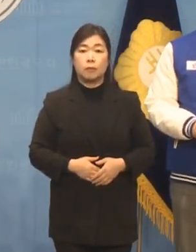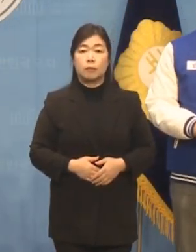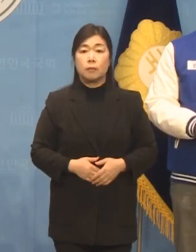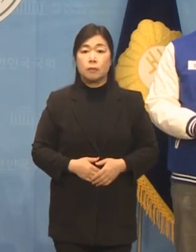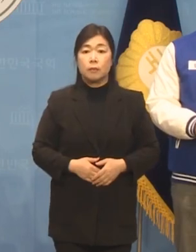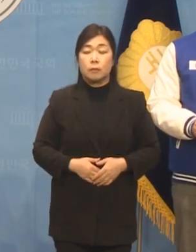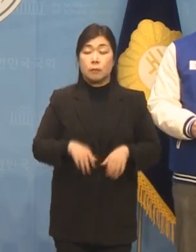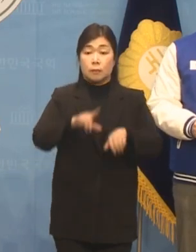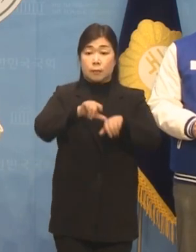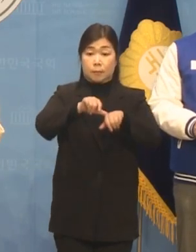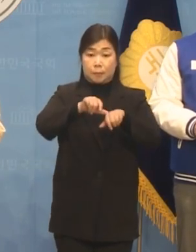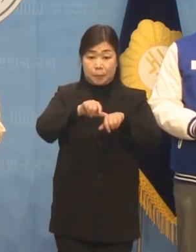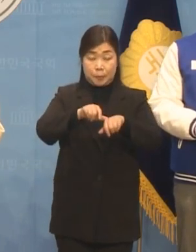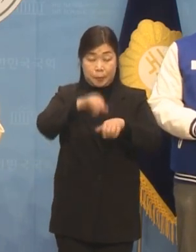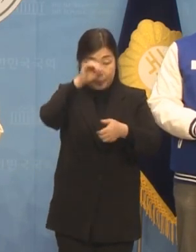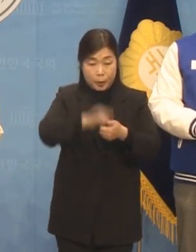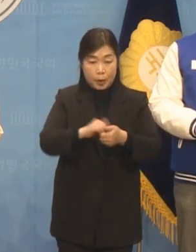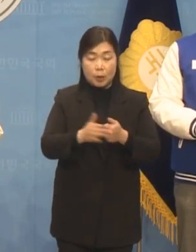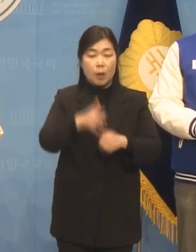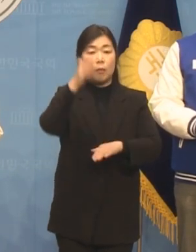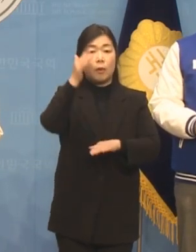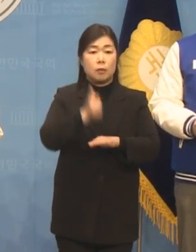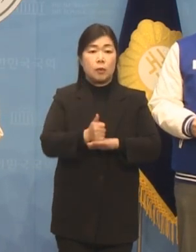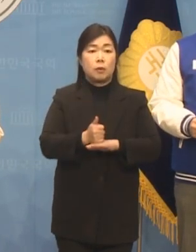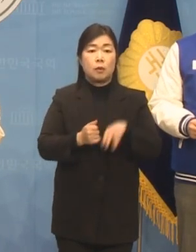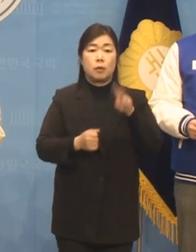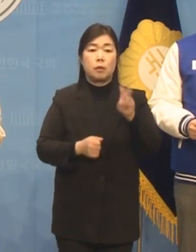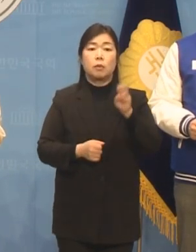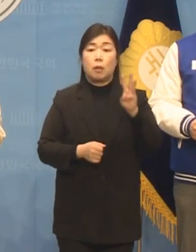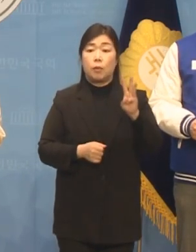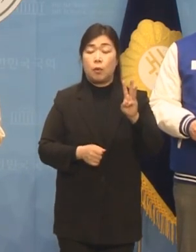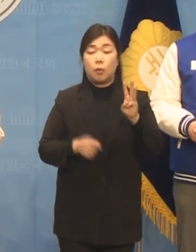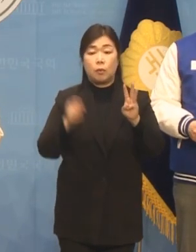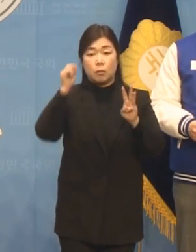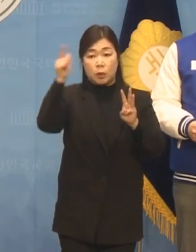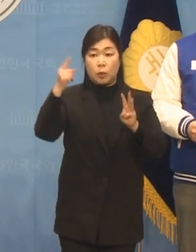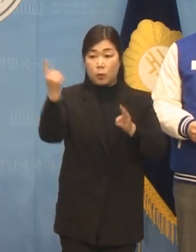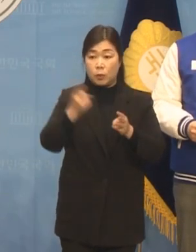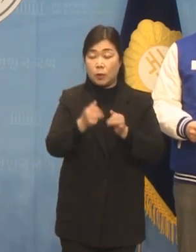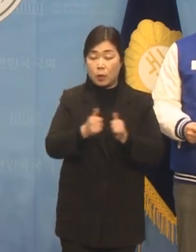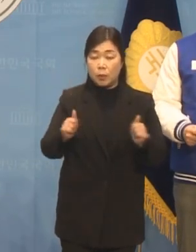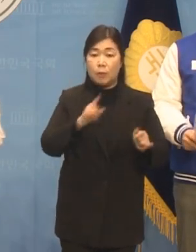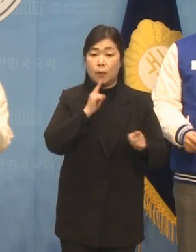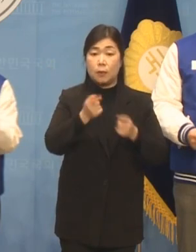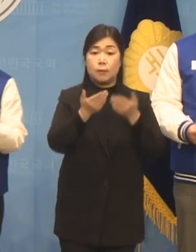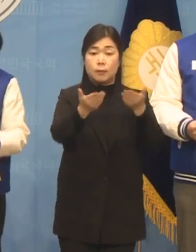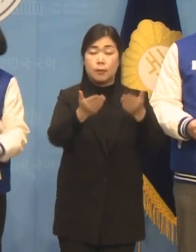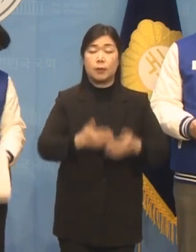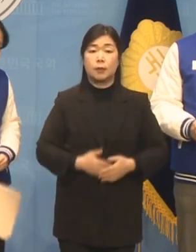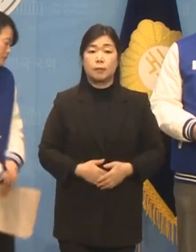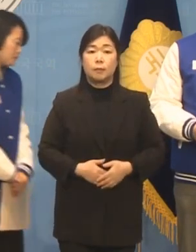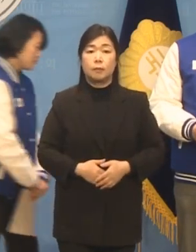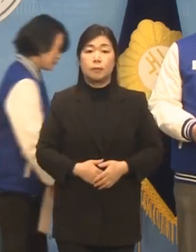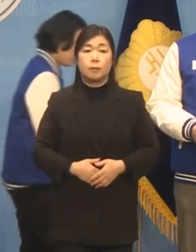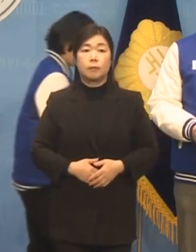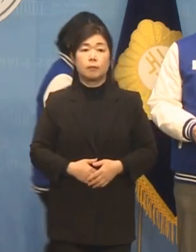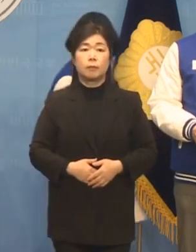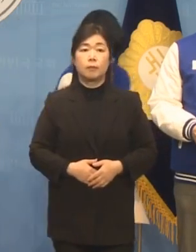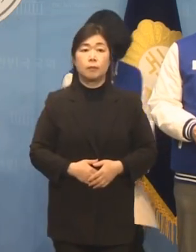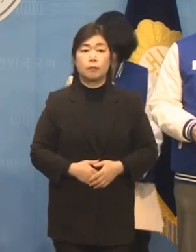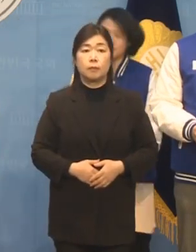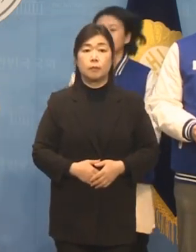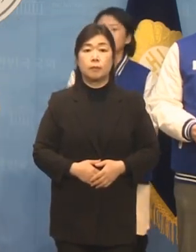저희 기자회견 시간이 거의 마무리돼서요. 마지막으로 23호 이용우 인재님 발언 짧게 청해 듣도록 하겠습니다.